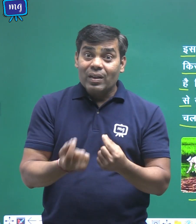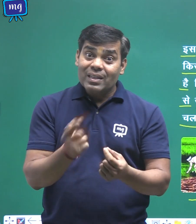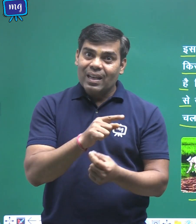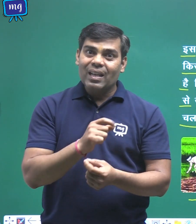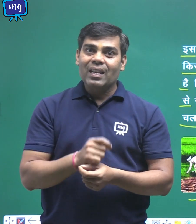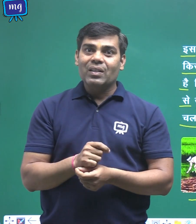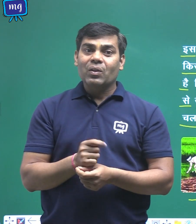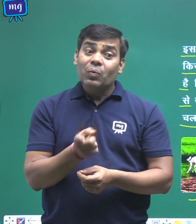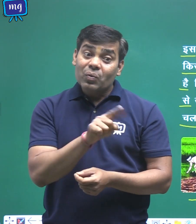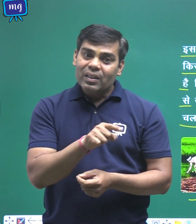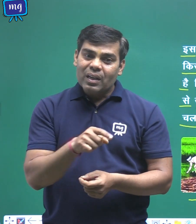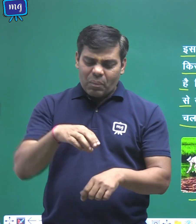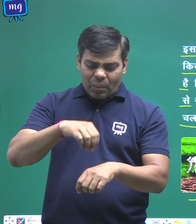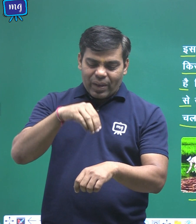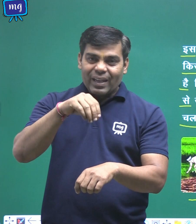दूसरी तरफ मिट्टी